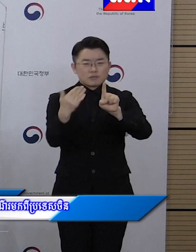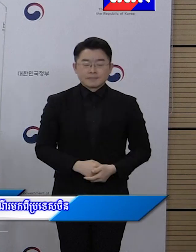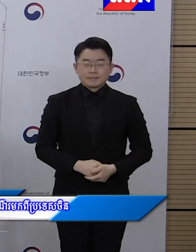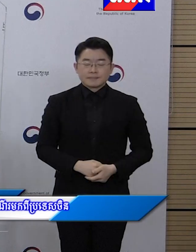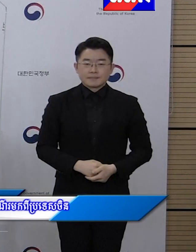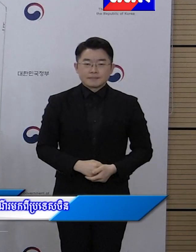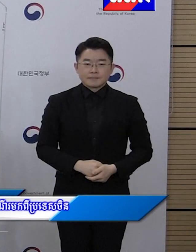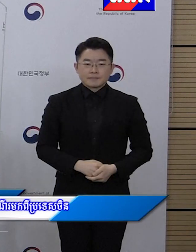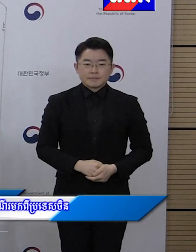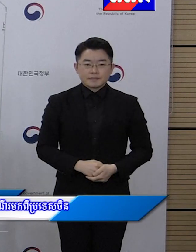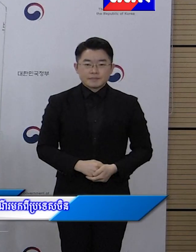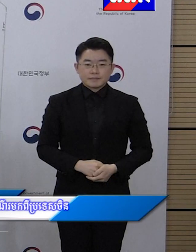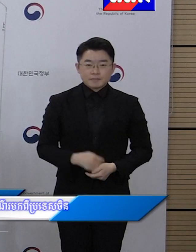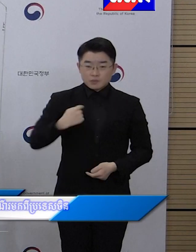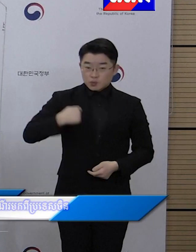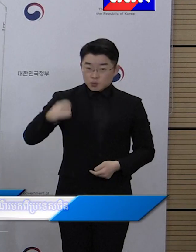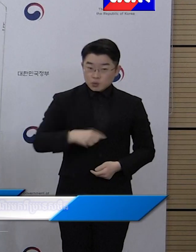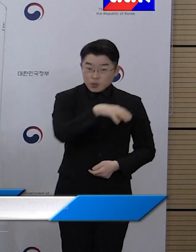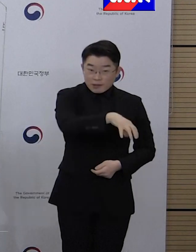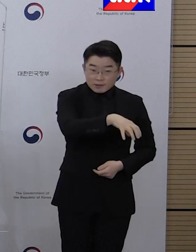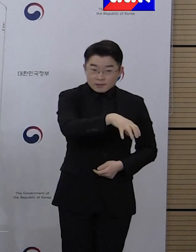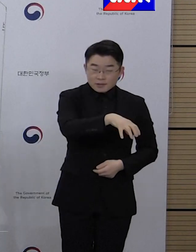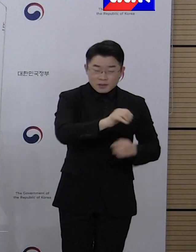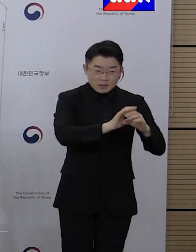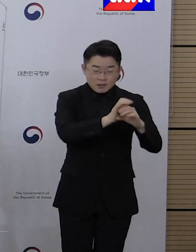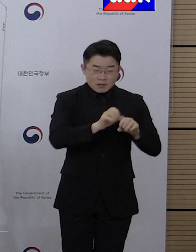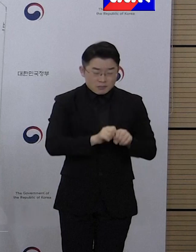ដែលស្មើនឹងអត្រាផ្ទុកជាវិជ្ជមានចំនួន